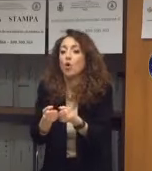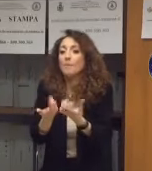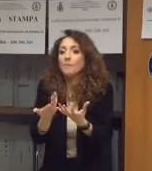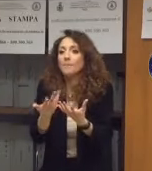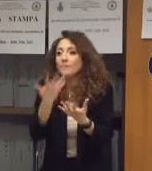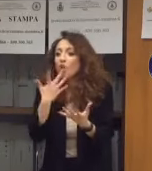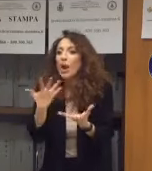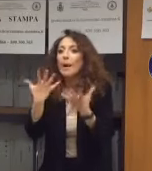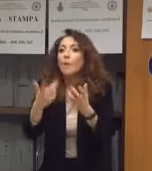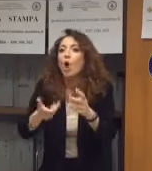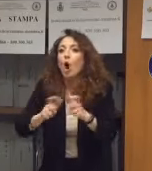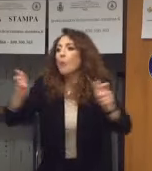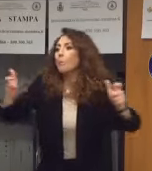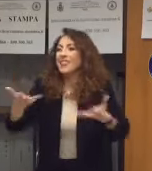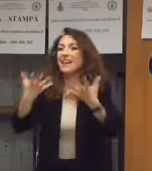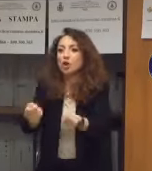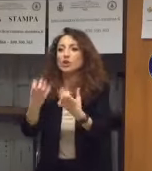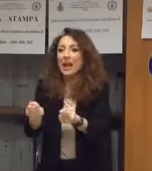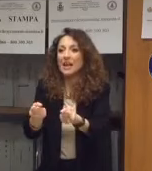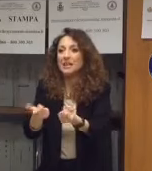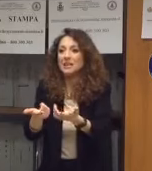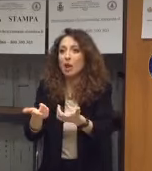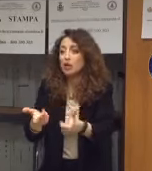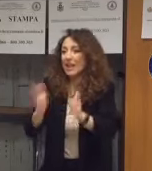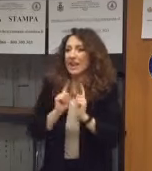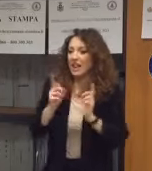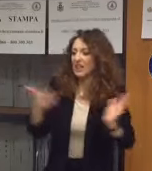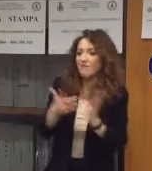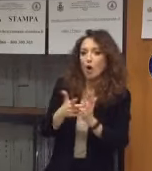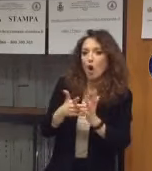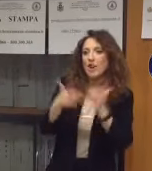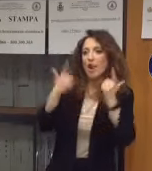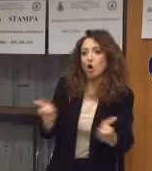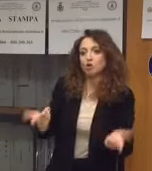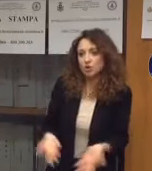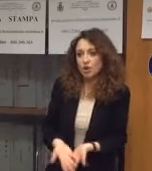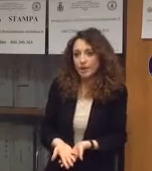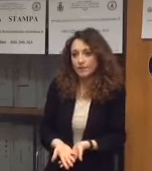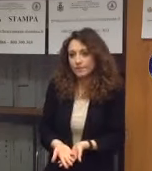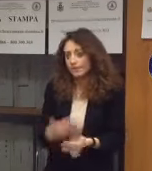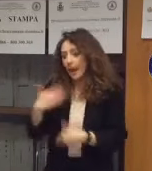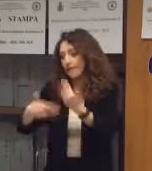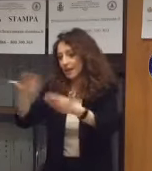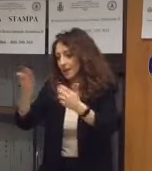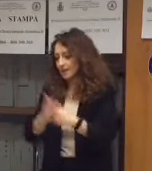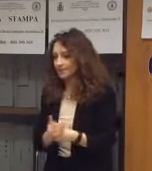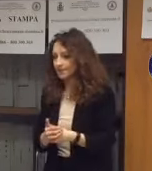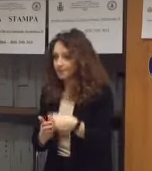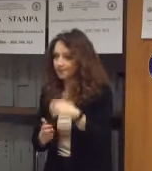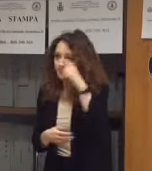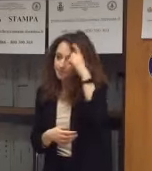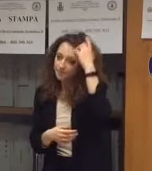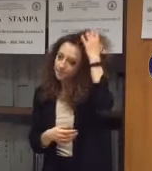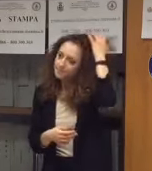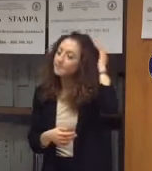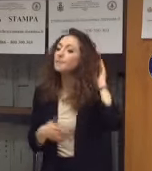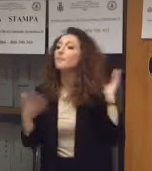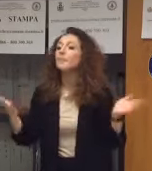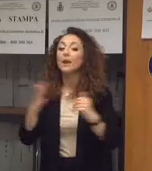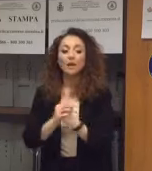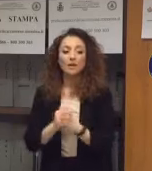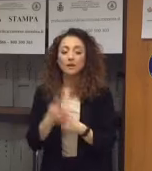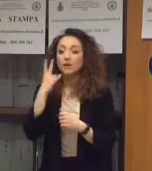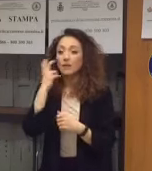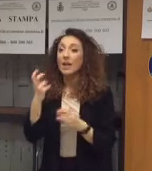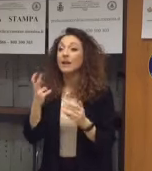per cortesia, così non ci mettete in difficoltà. Allora, andiamo avanti. E allora, poi per quanto riguarda gli